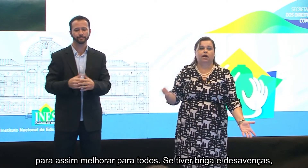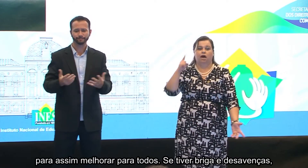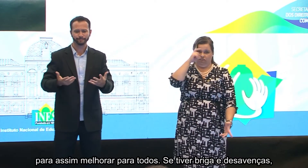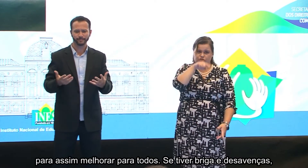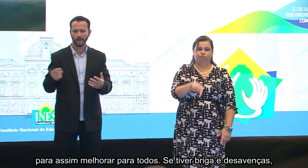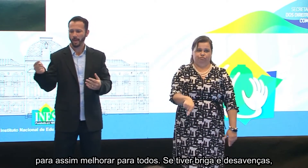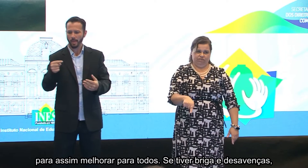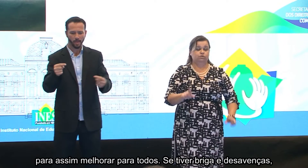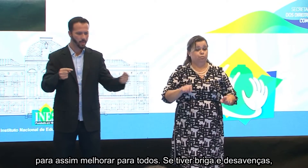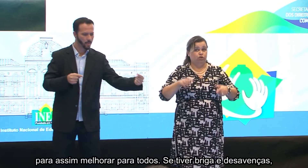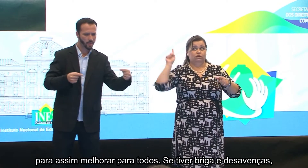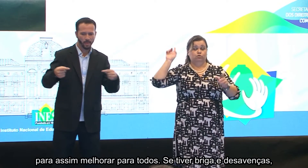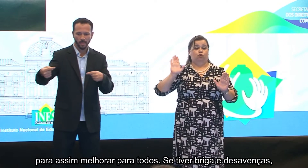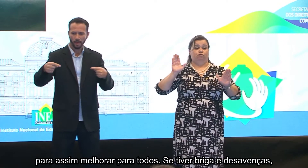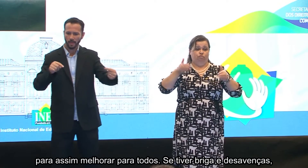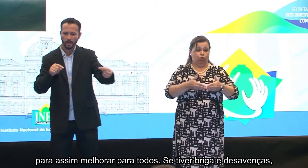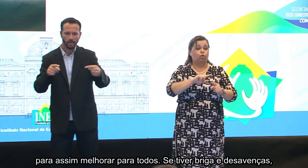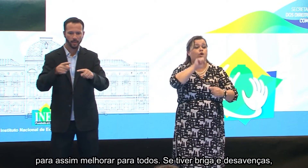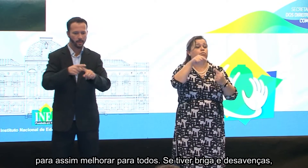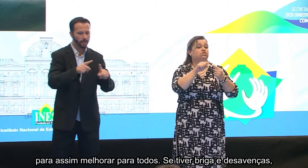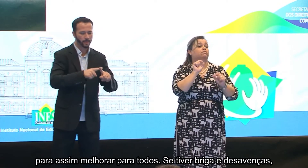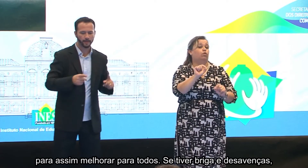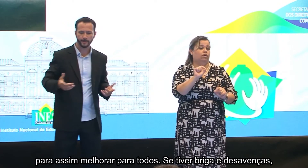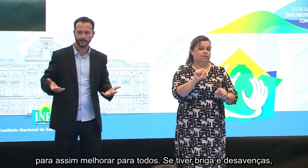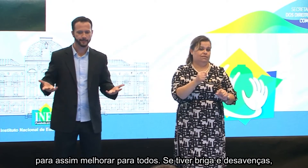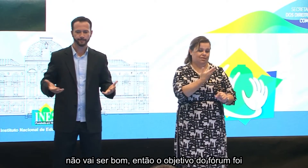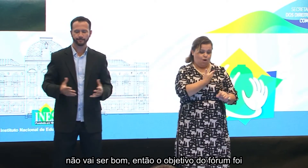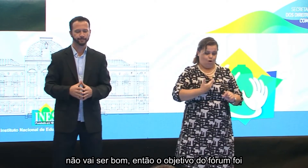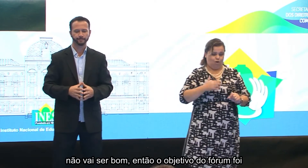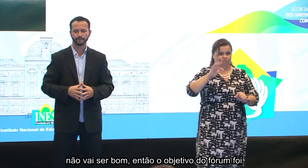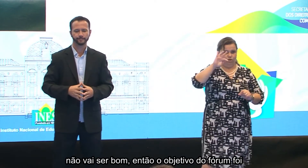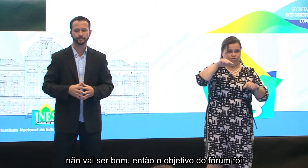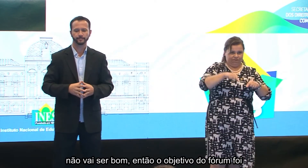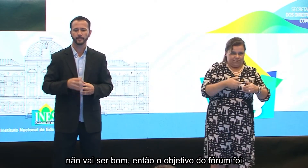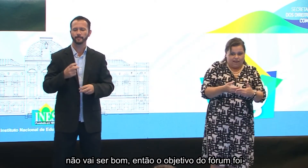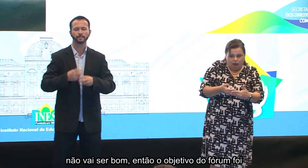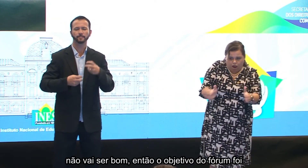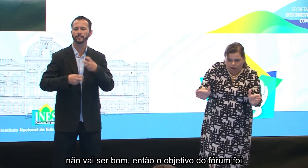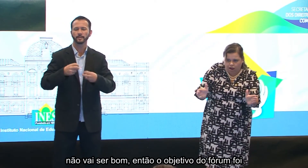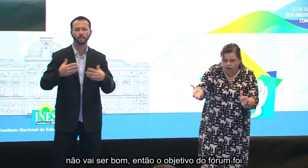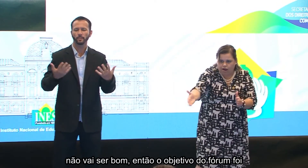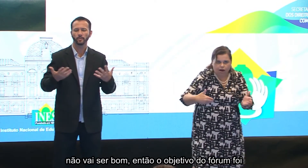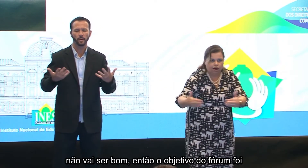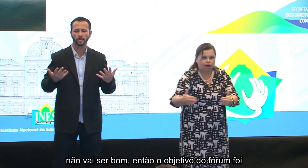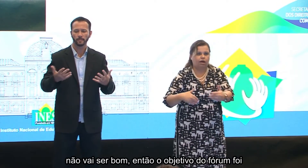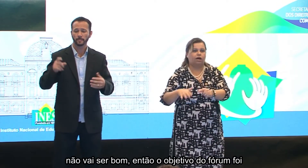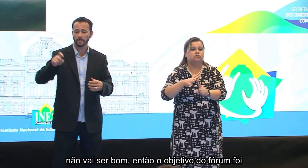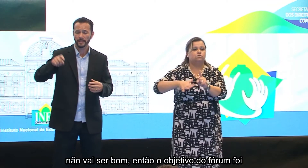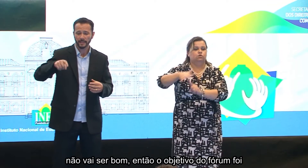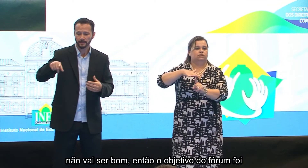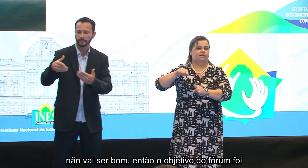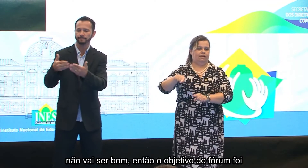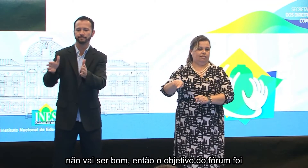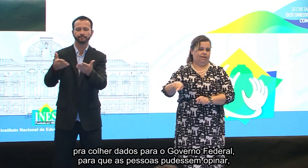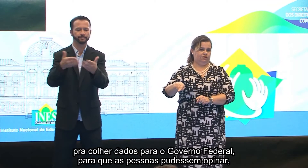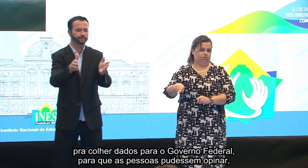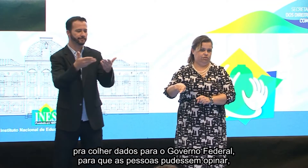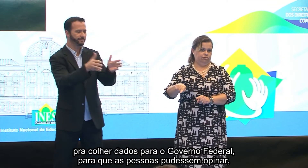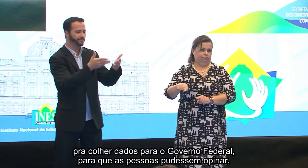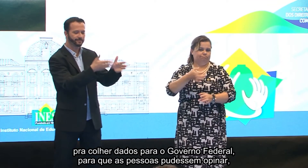todos. Se tiver briga e desavenças, não vai ser bom. Então, o objetivo do fórum foi para colher dados